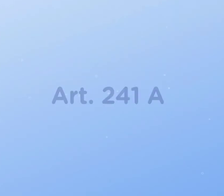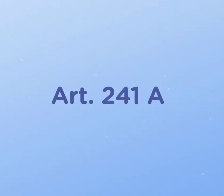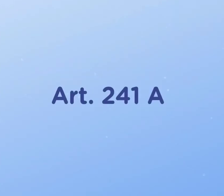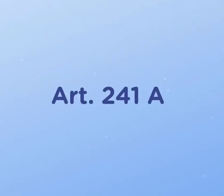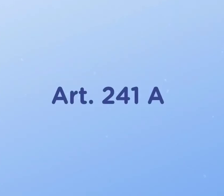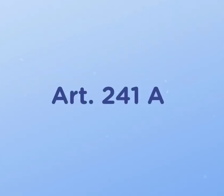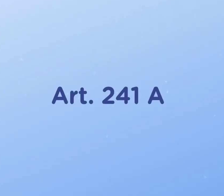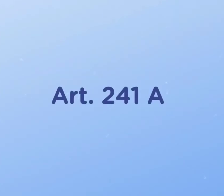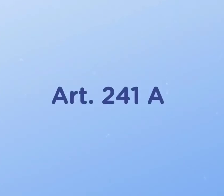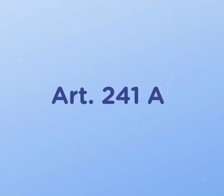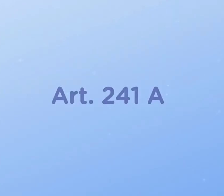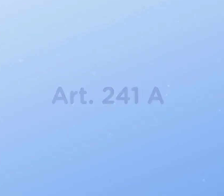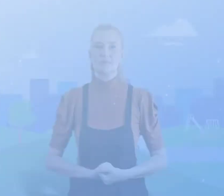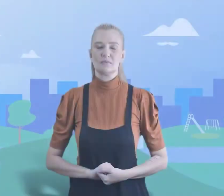Artigo 241-A.